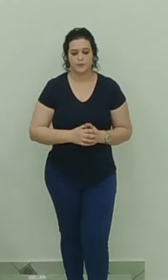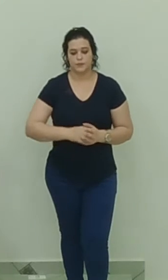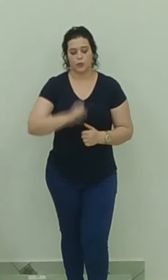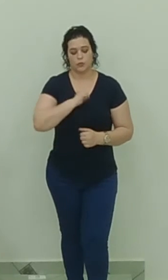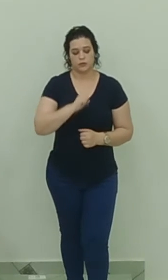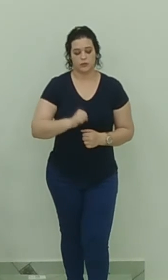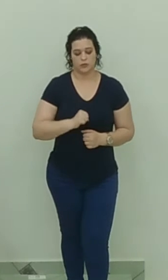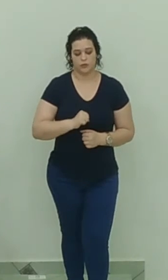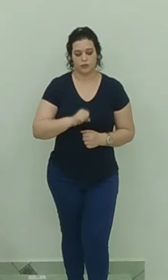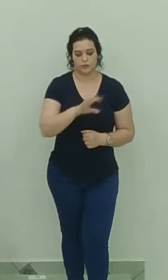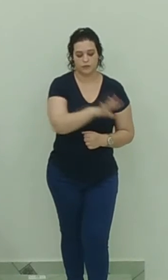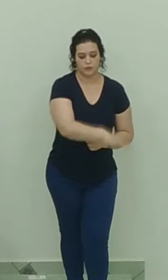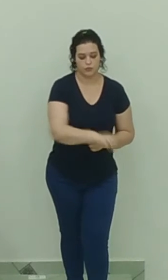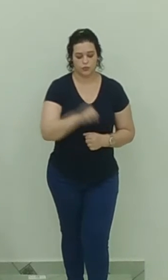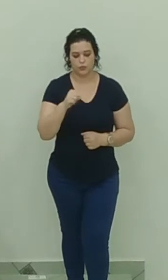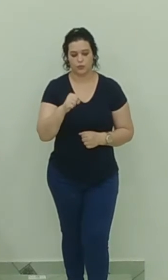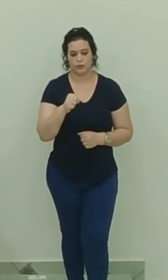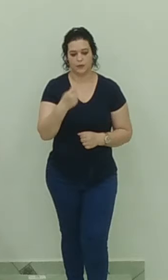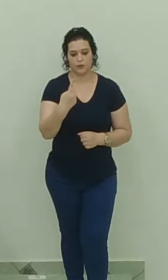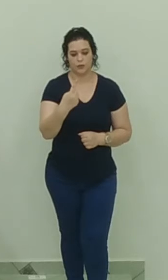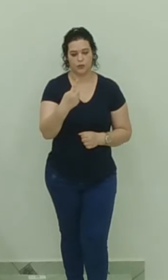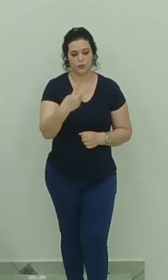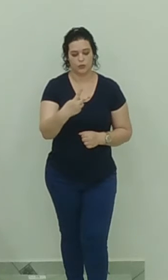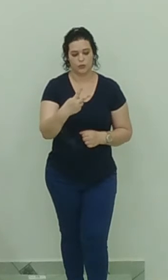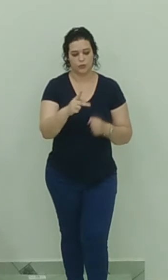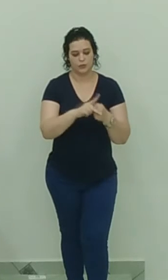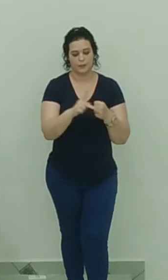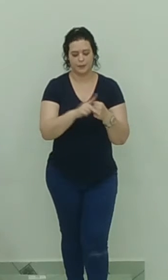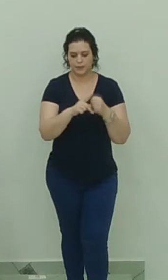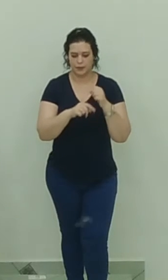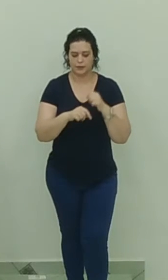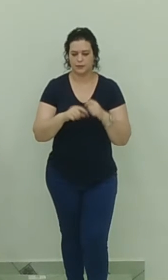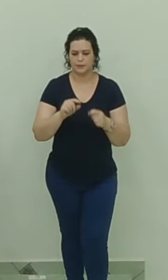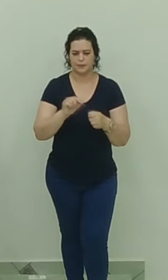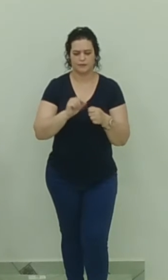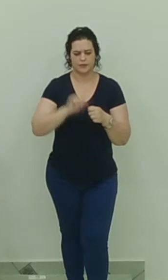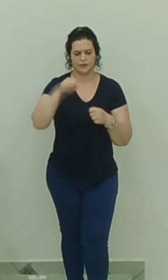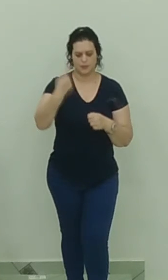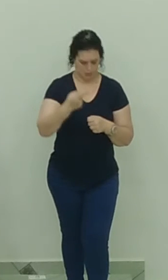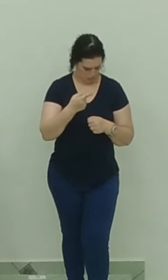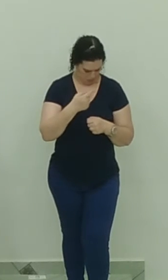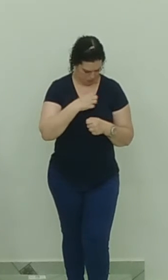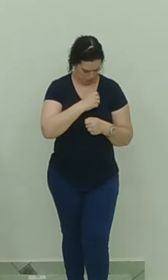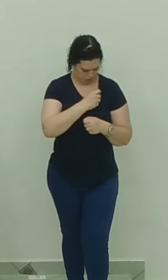rio, depois que passarem, e colocar um memorial. Está aqui a prova que nós passamos.